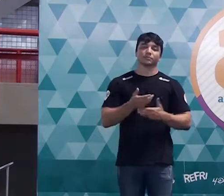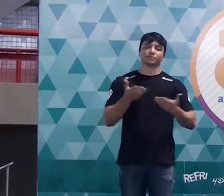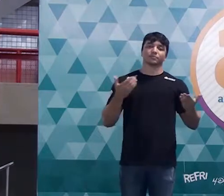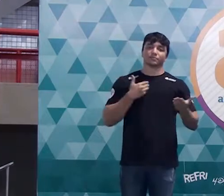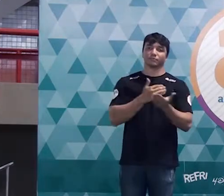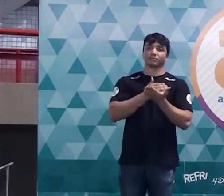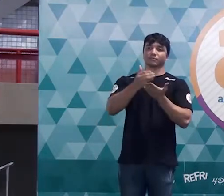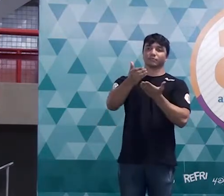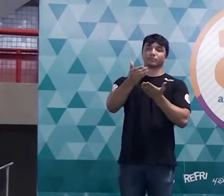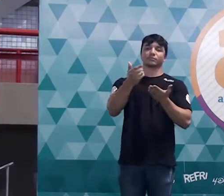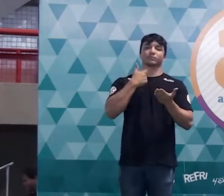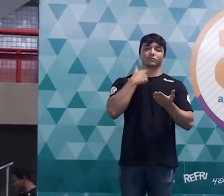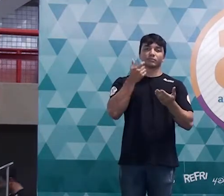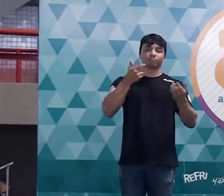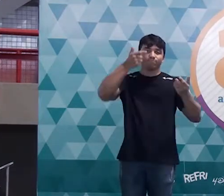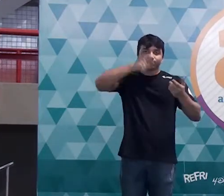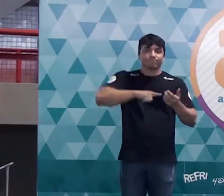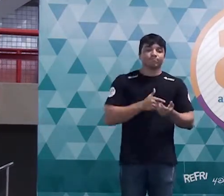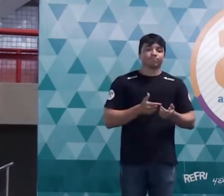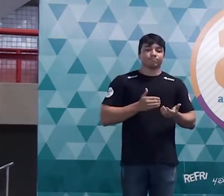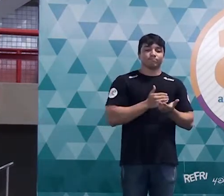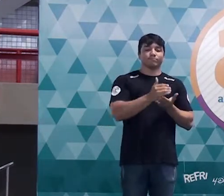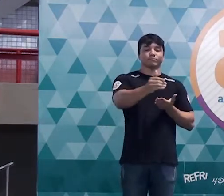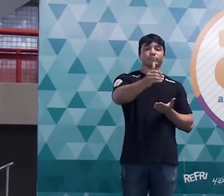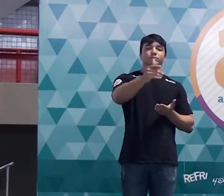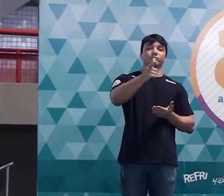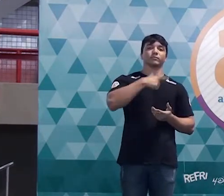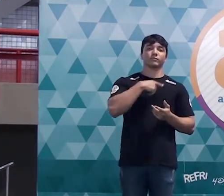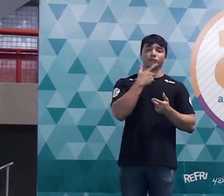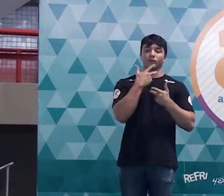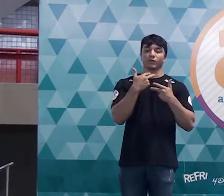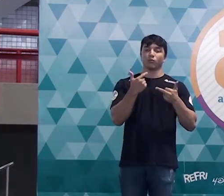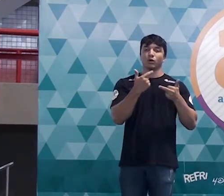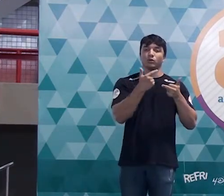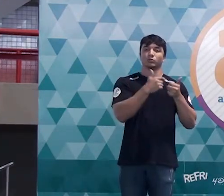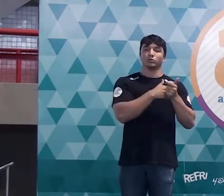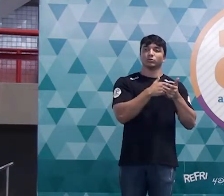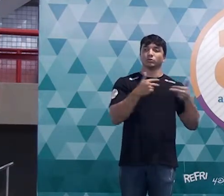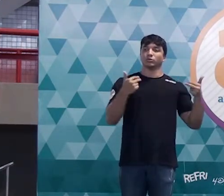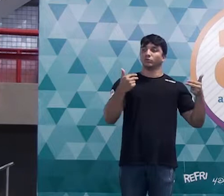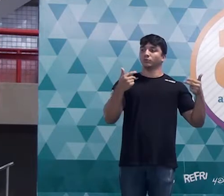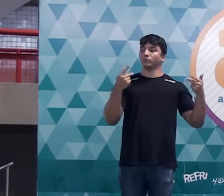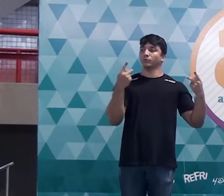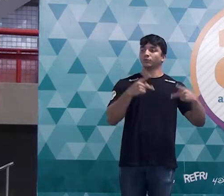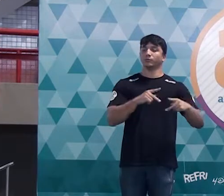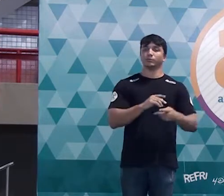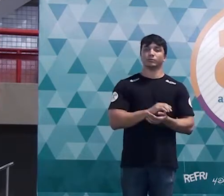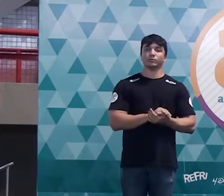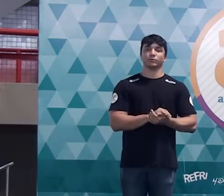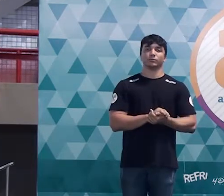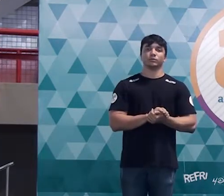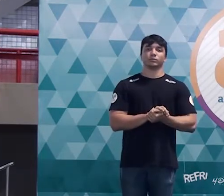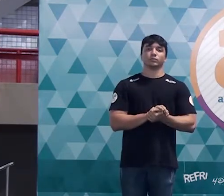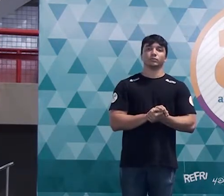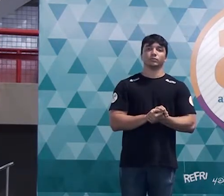Vamos começar mais uma jornada em linguagens, códigos